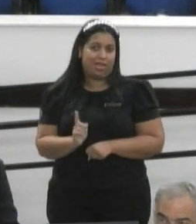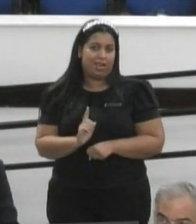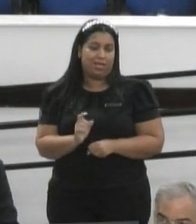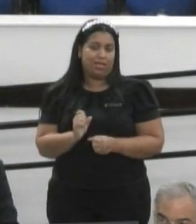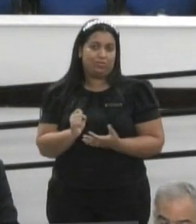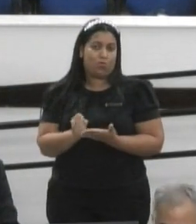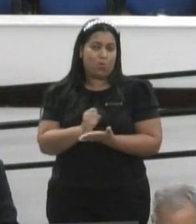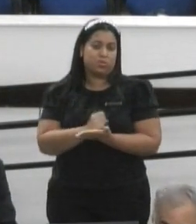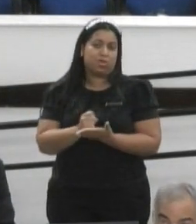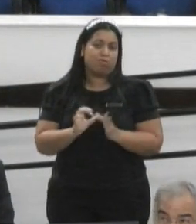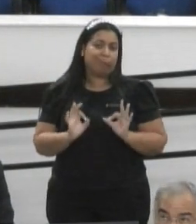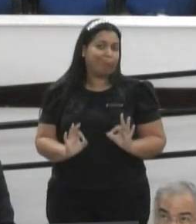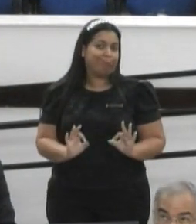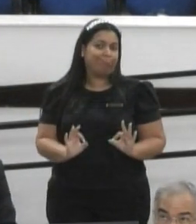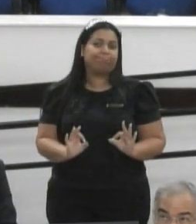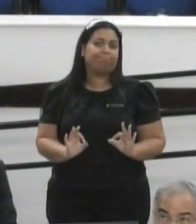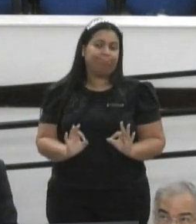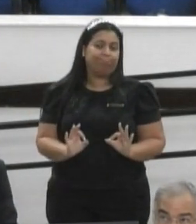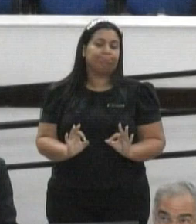contratos corretamente,